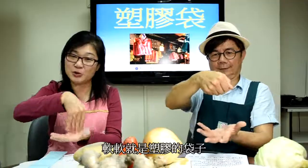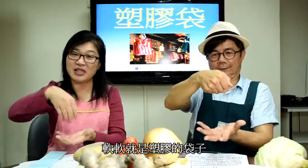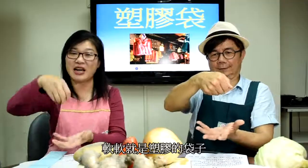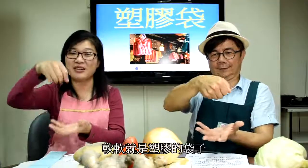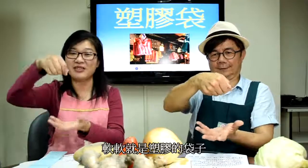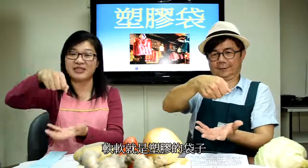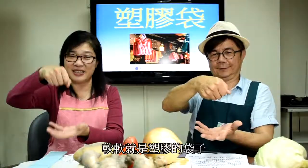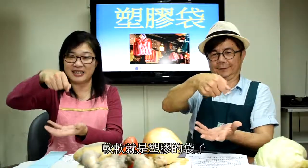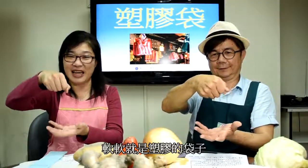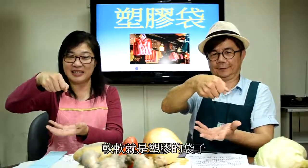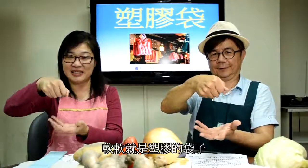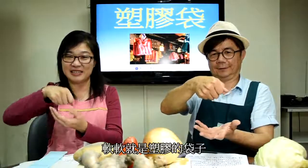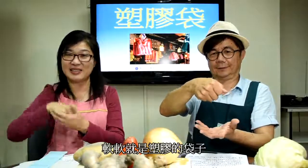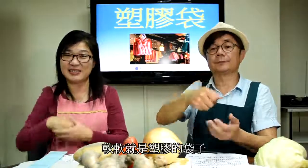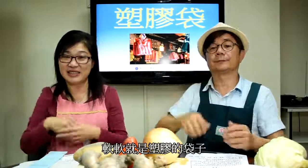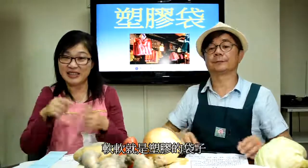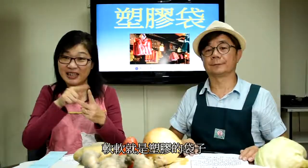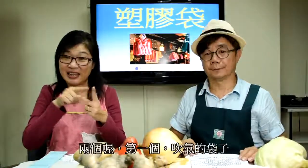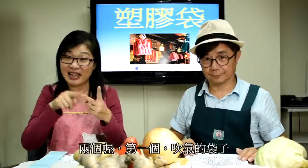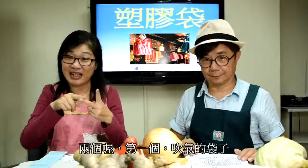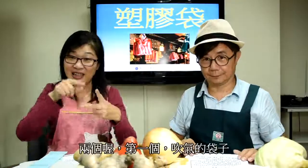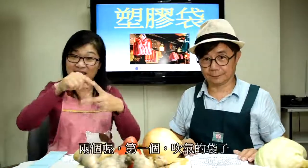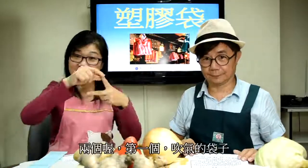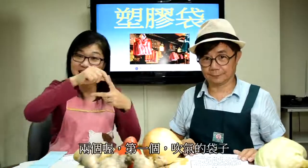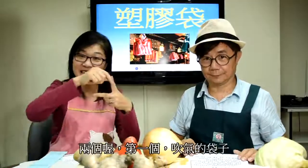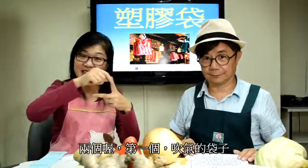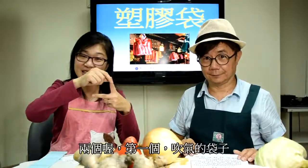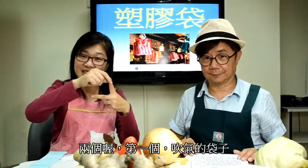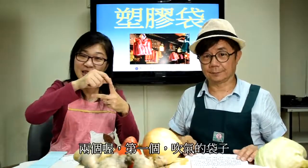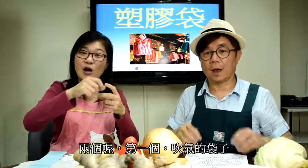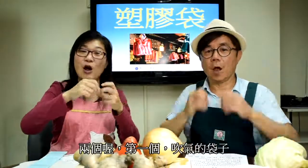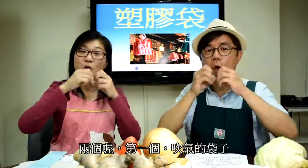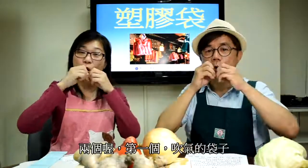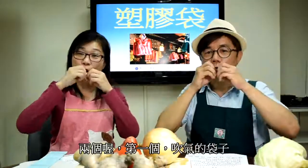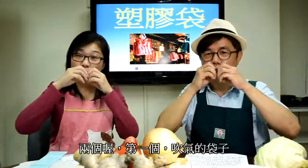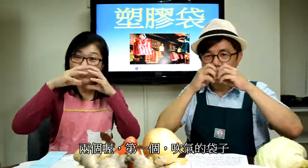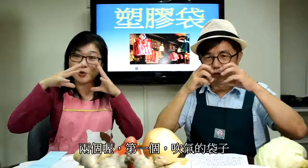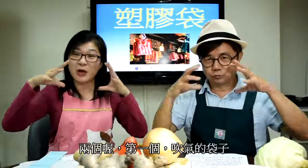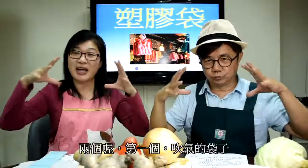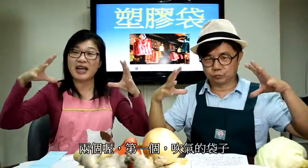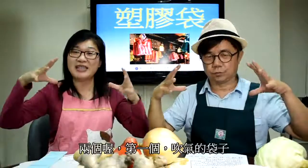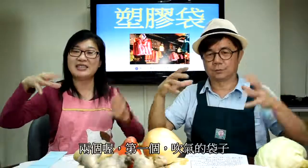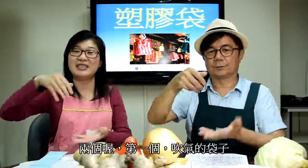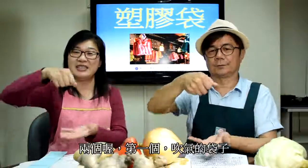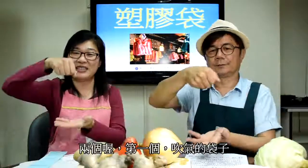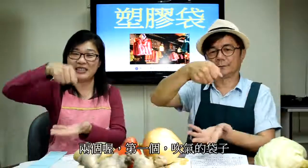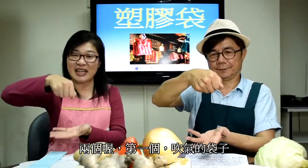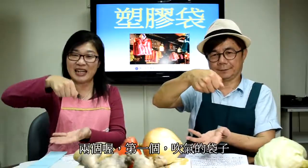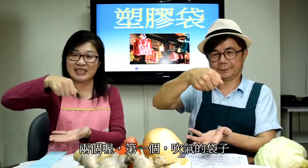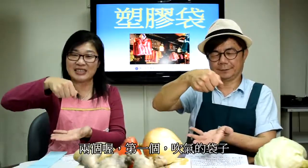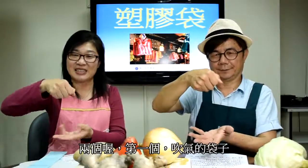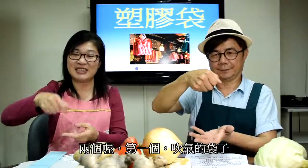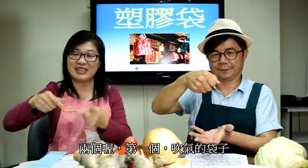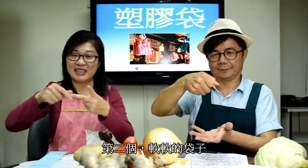胶的袋子，两个哈，第一个吹气的袋子，第二